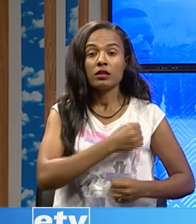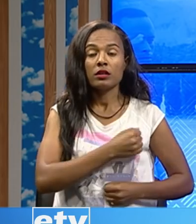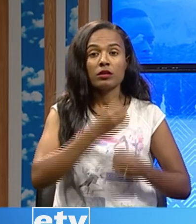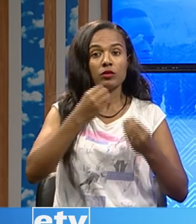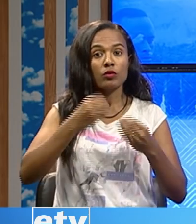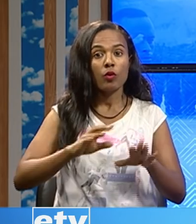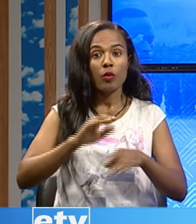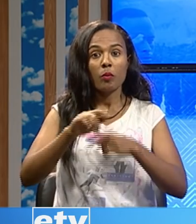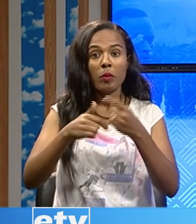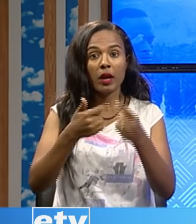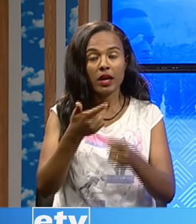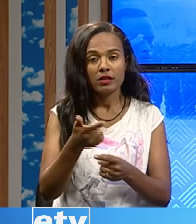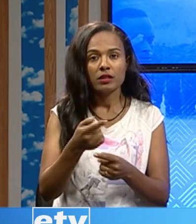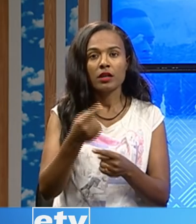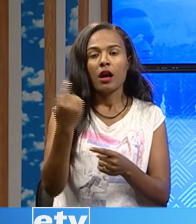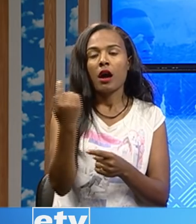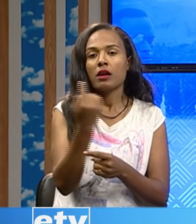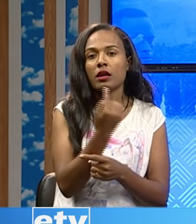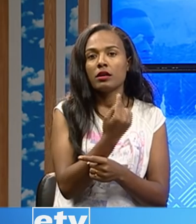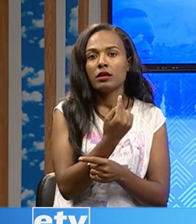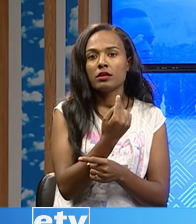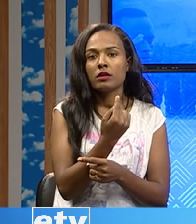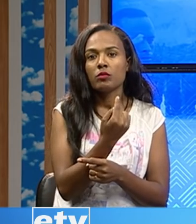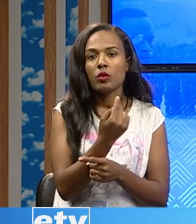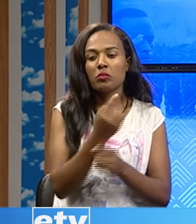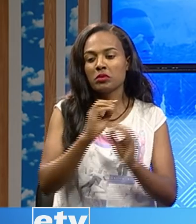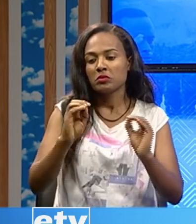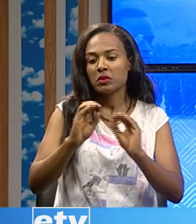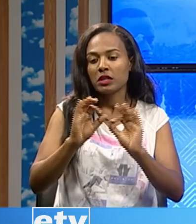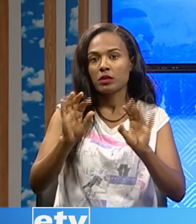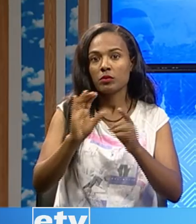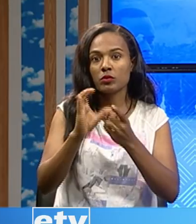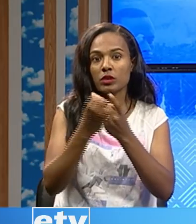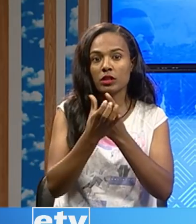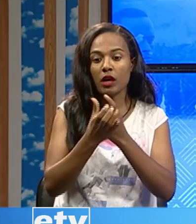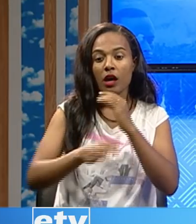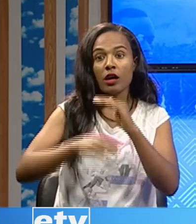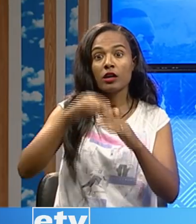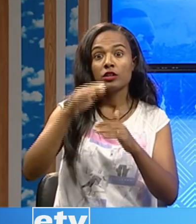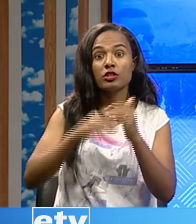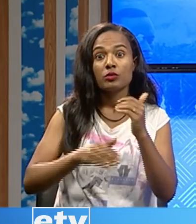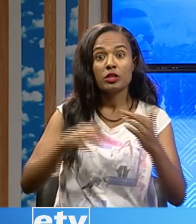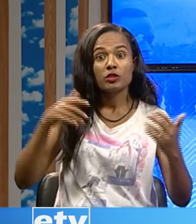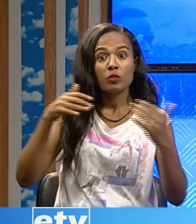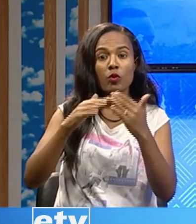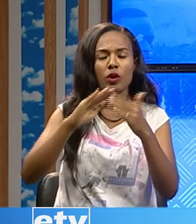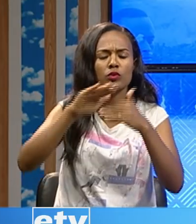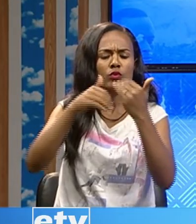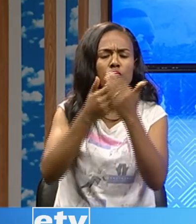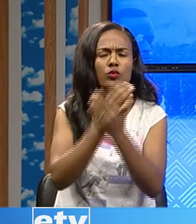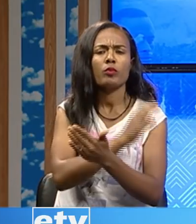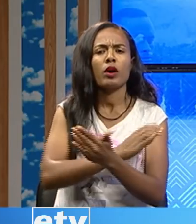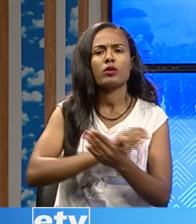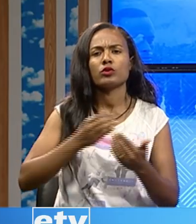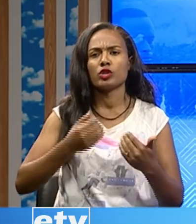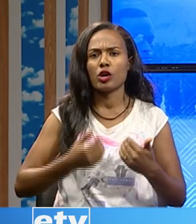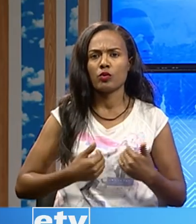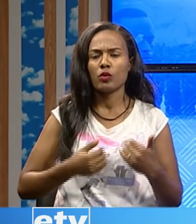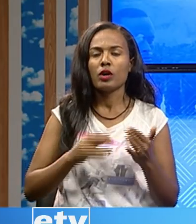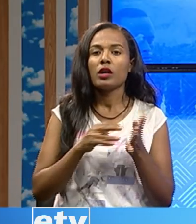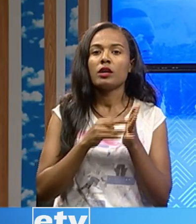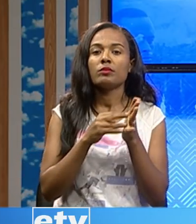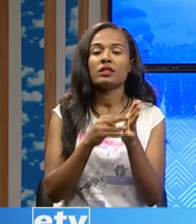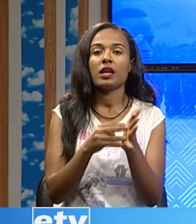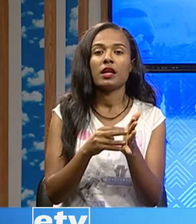መሄድ፣ ትጥቅን ሽጦ መሄድ፣ አንዳንዴ ደግሞ ትጥቅ በሌለበት ሁኔታ እጅ በእጅ መዋጋት፣ ሁሉም ባህሪዎች አሉ። ለምሳሌ